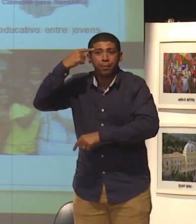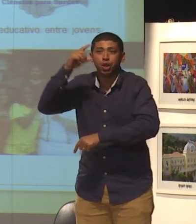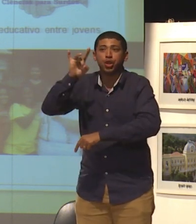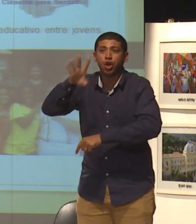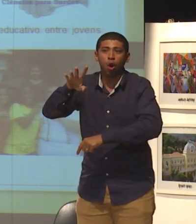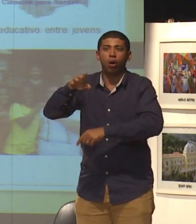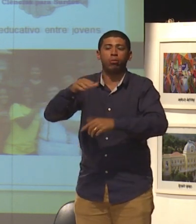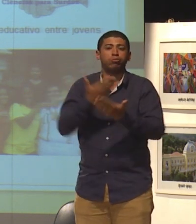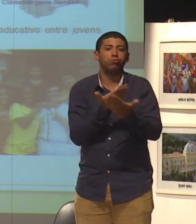que